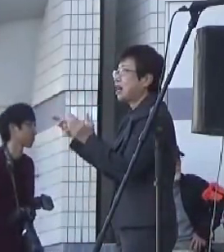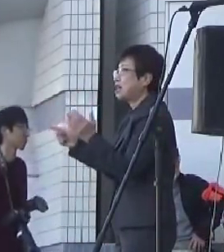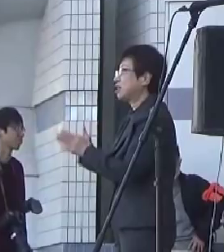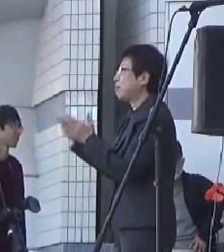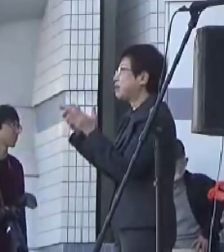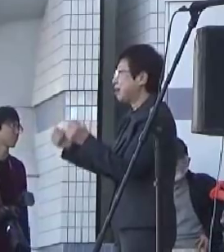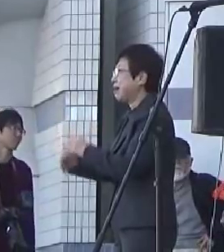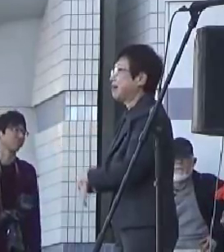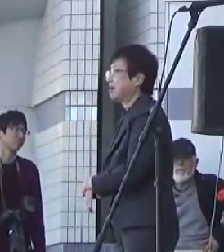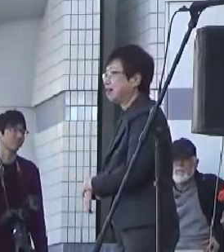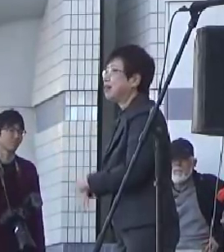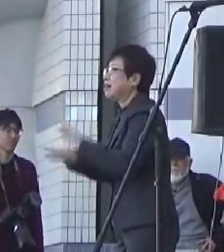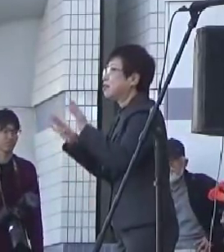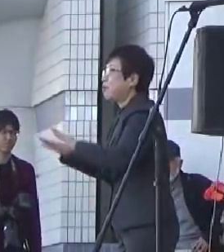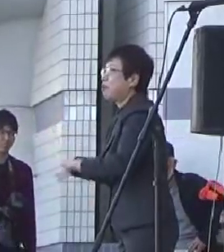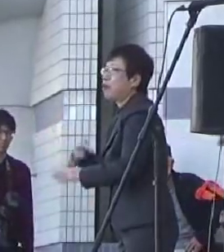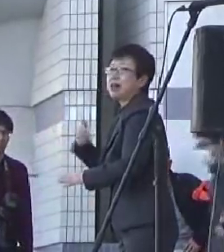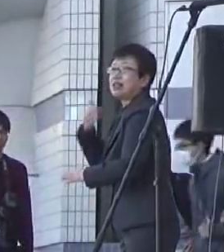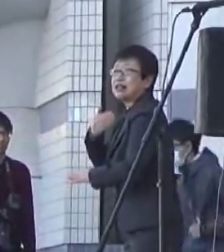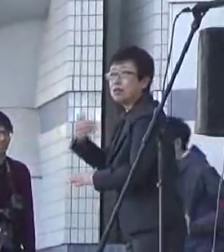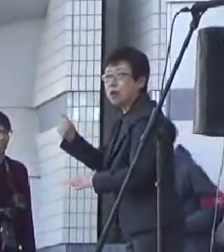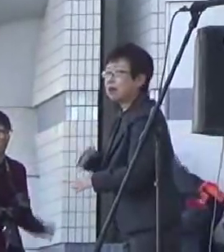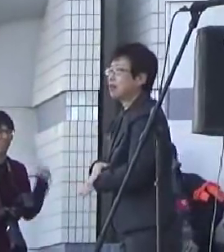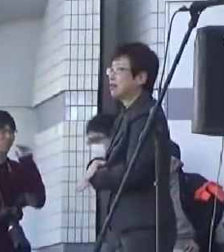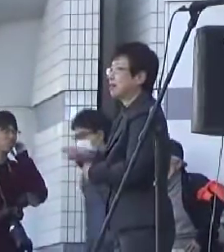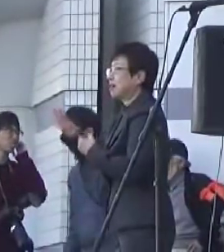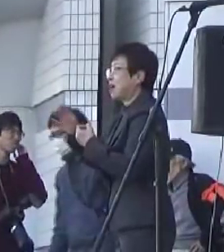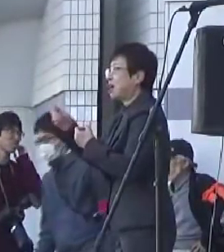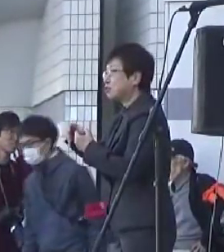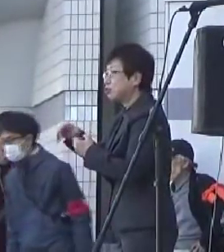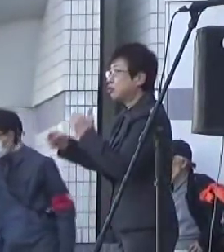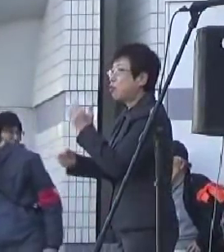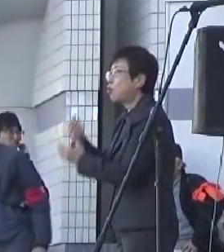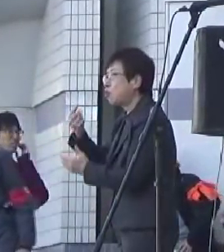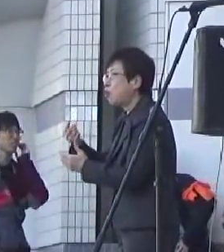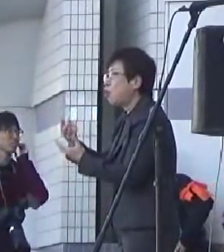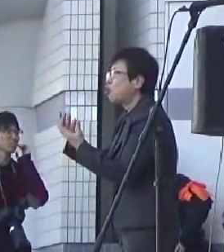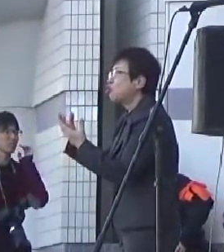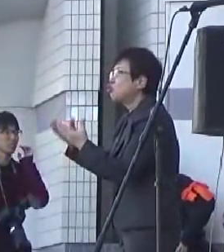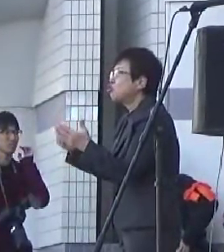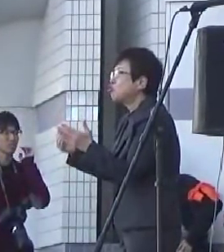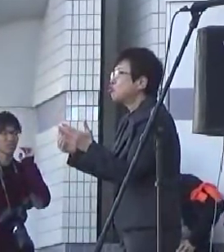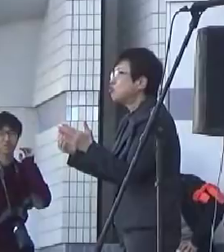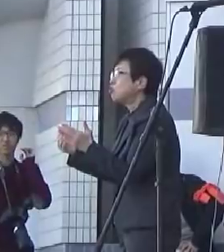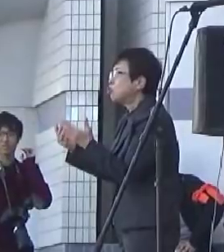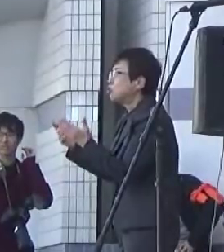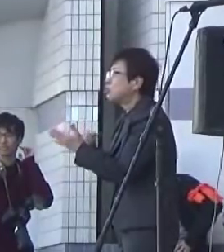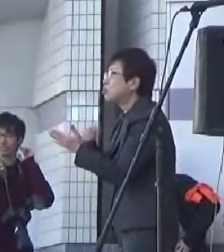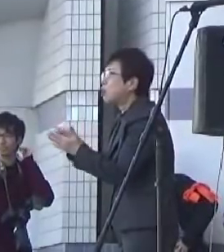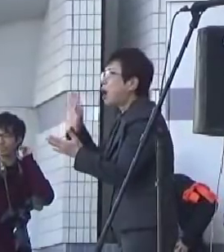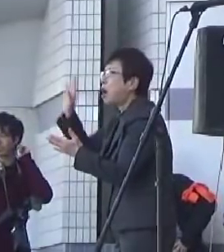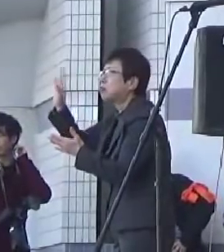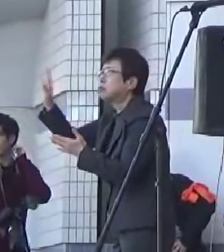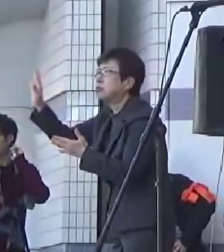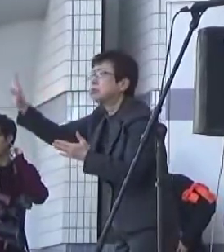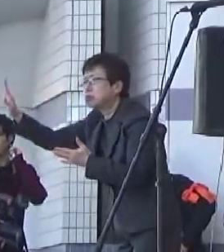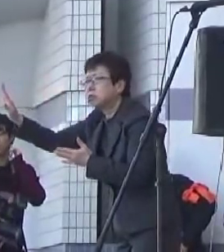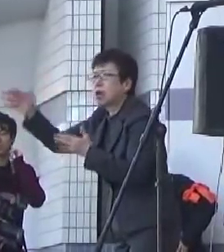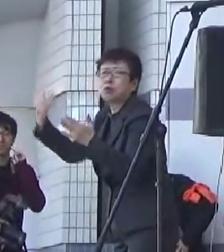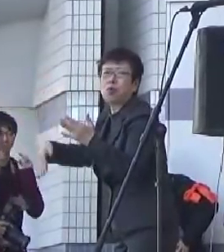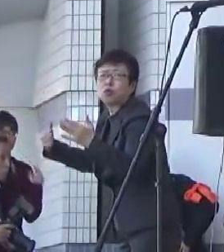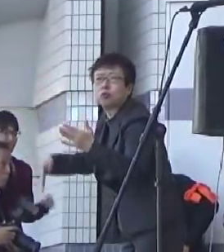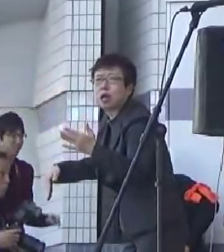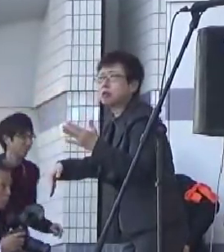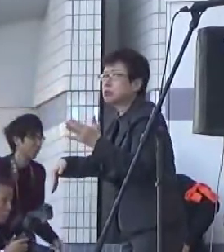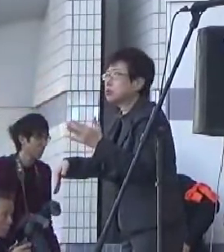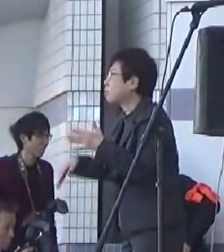過ぎました。今日私たちは原発事故の収束がはるか遠くにあること、原発の